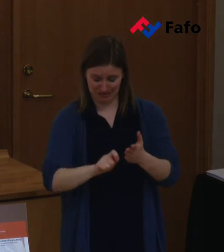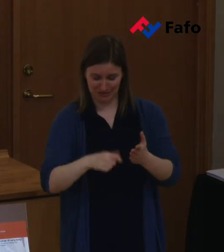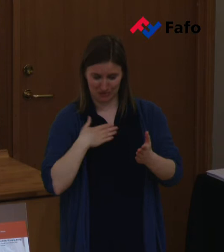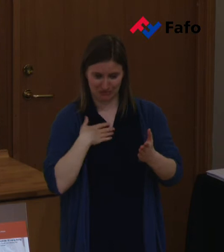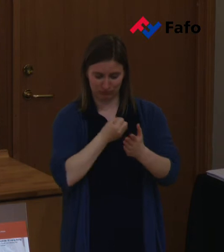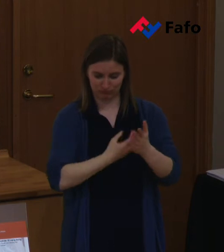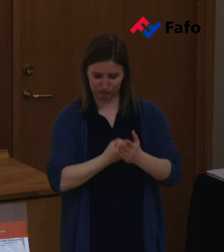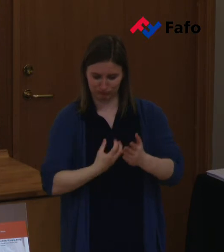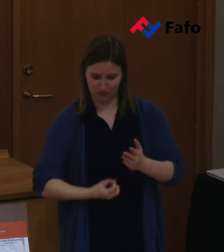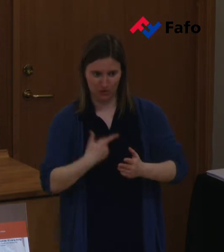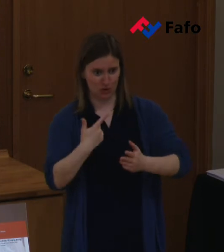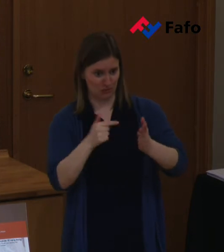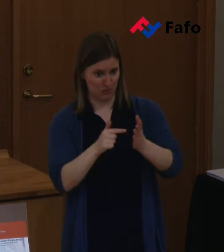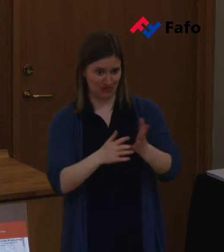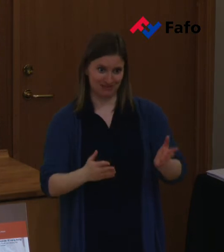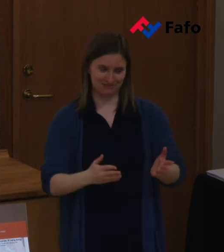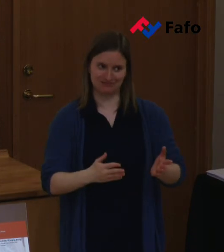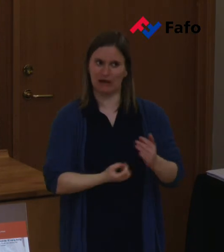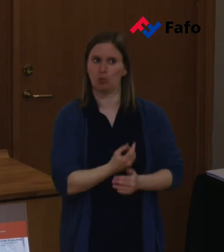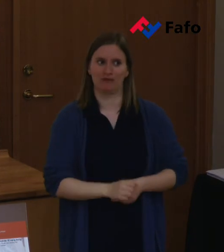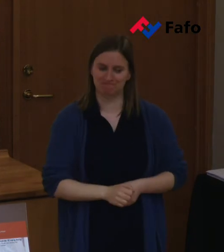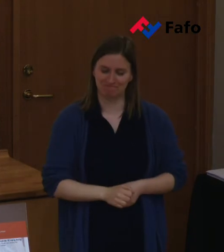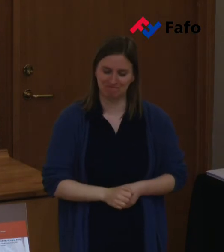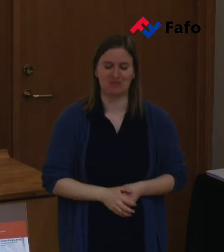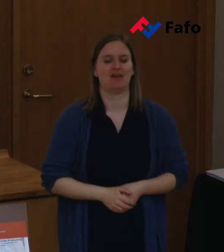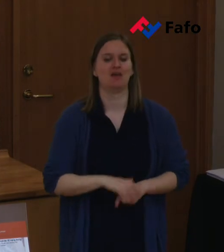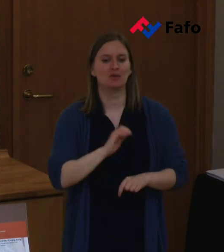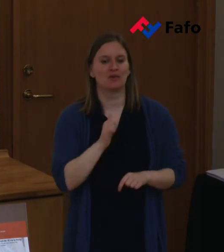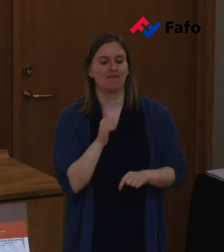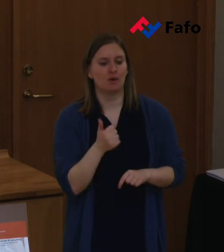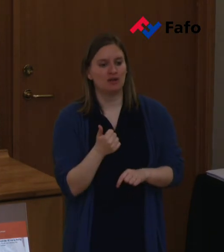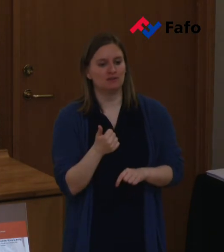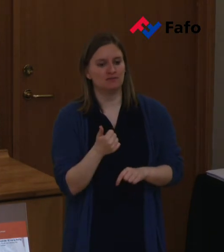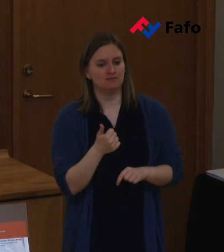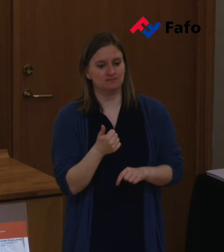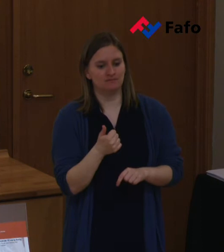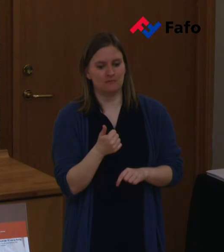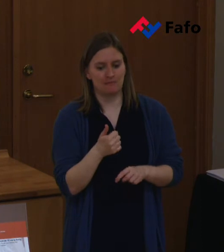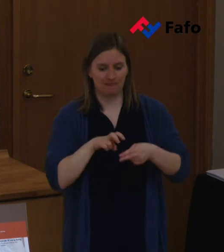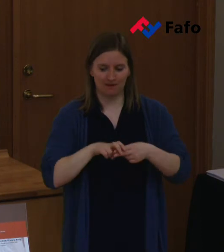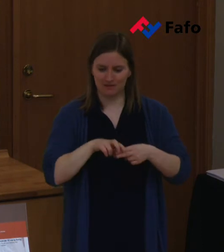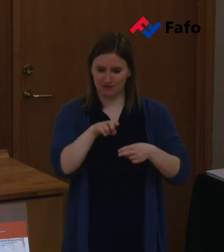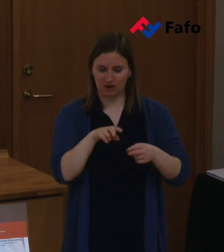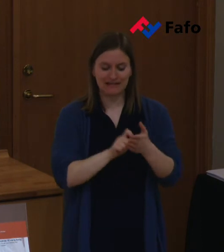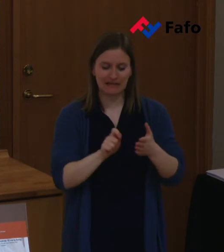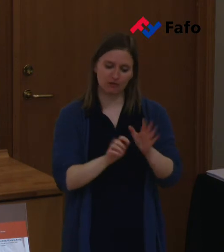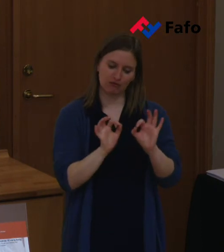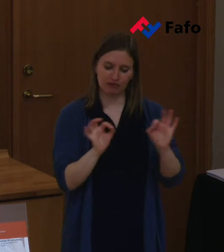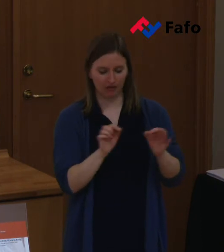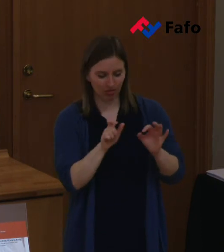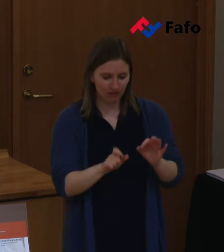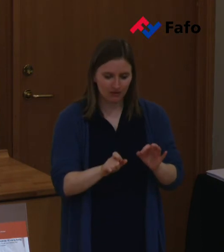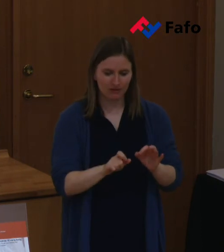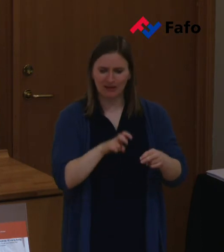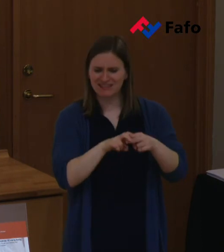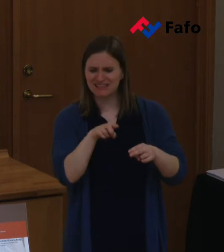på i løpet av 7 minutter, og det går jo ikke. Derfor så har jeg sittet her nå, for jeg skrev en sånn fin greie, men så har jeg sittet her nå,